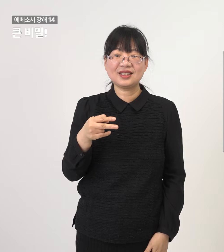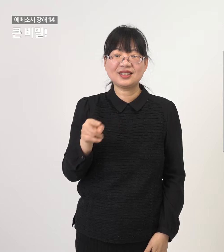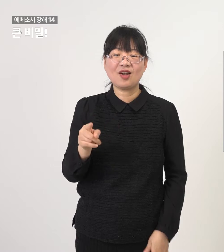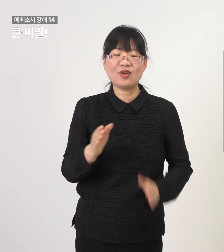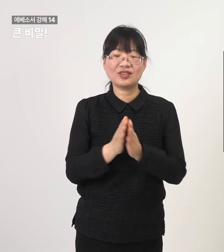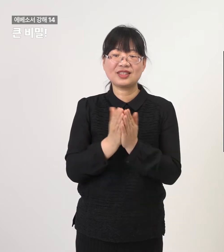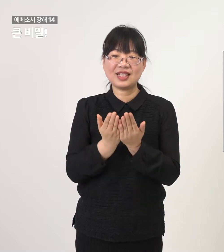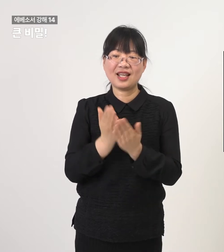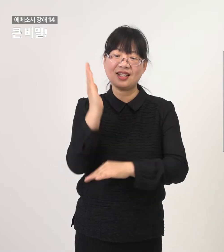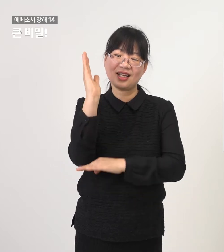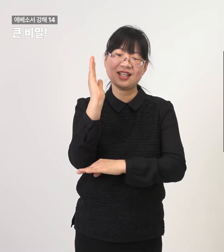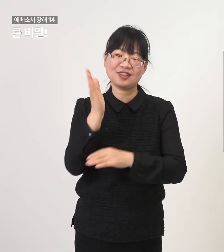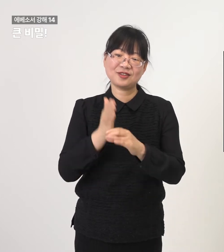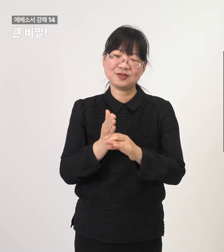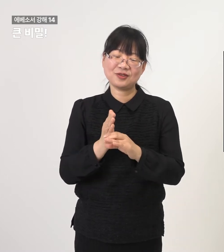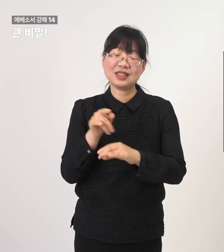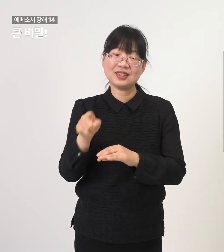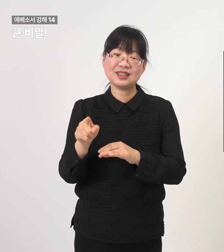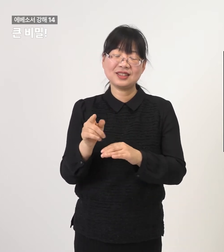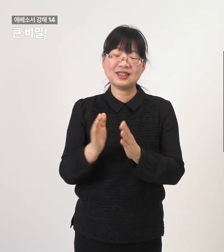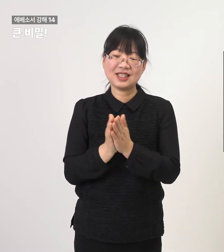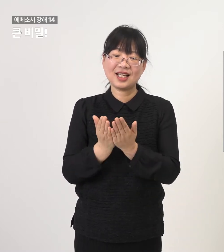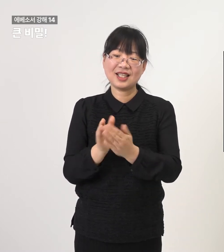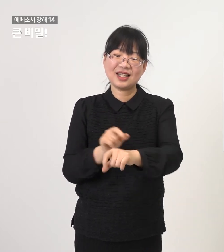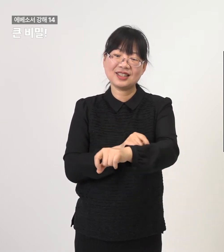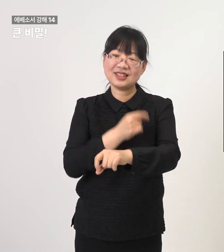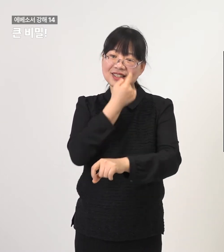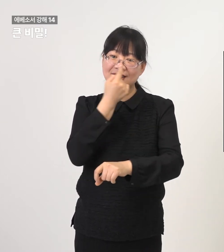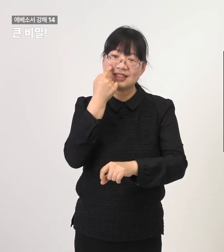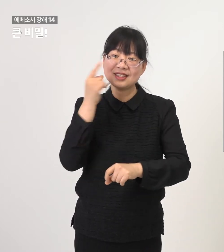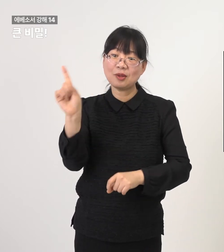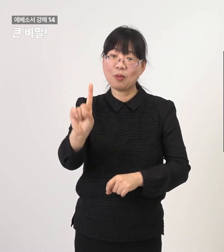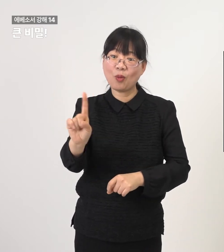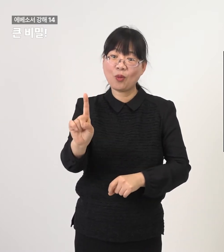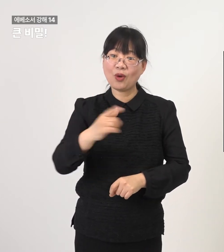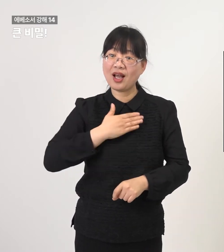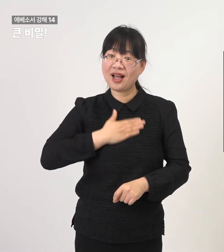책을 강의합니다. 근데 그 책의 특징이 뭔지 아세요?